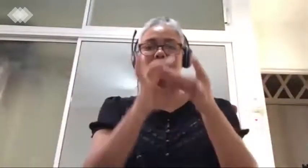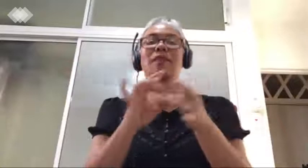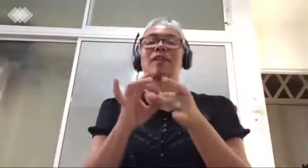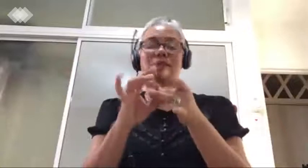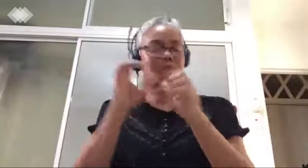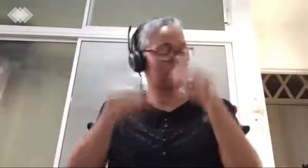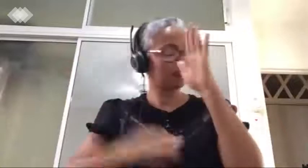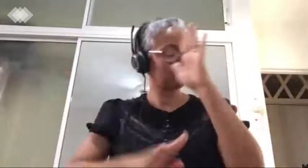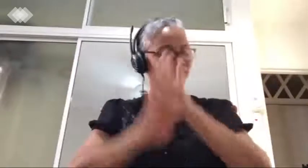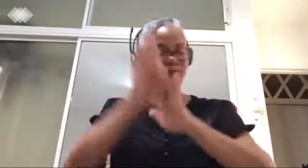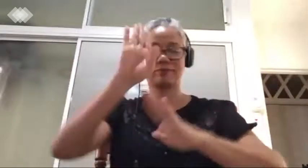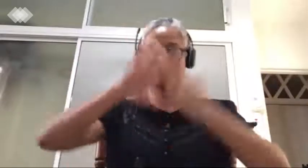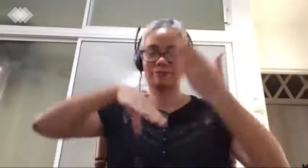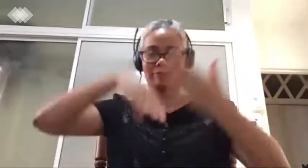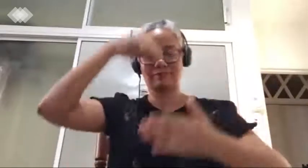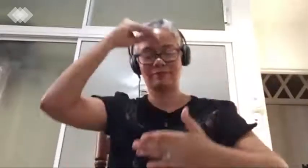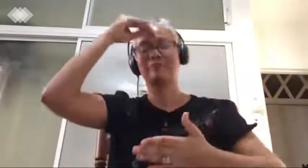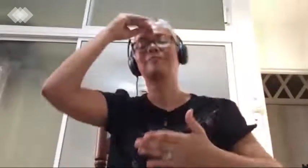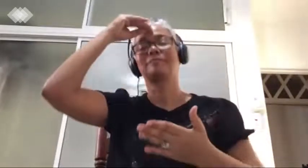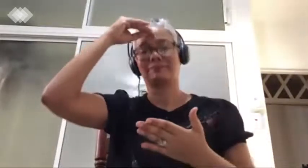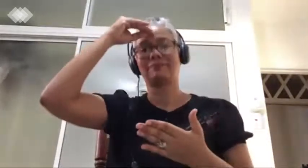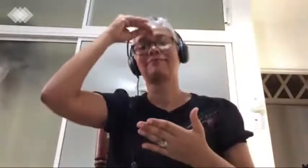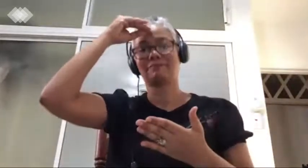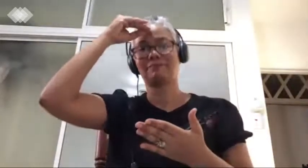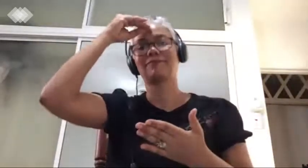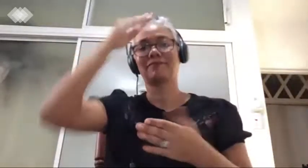de la psicología, pues puedan